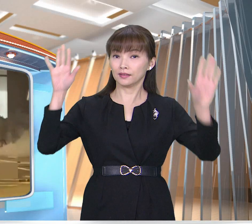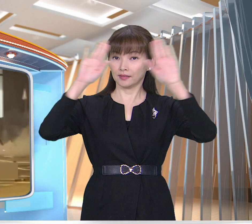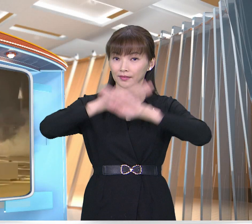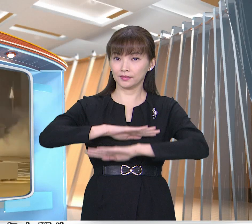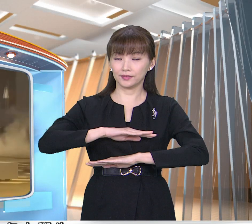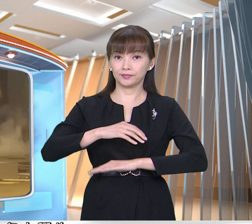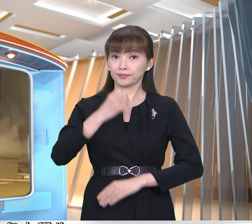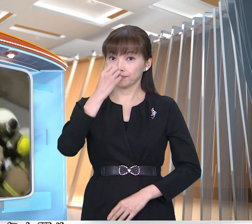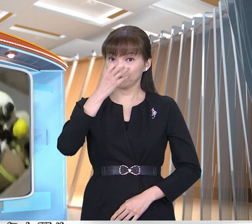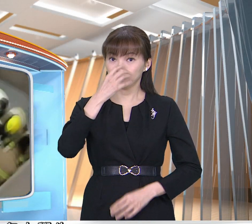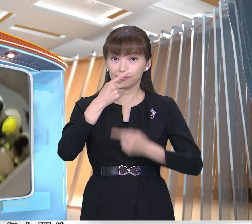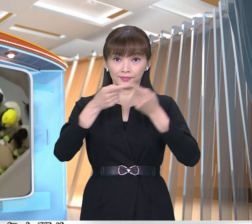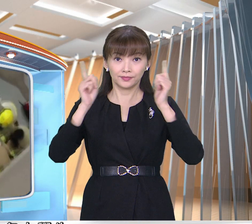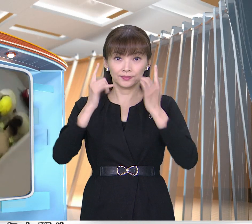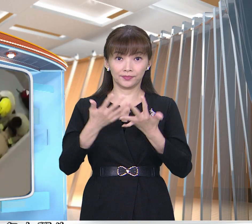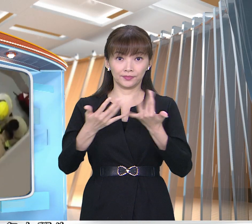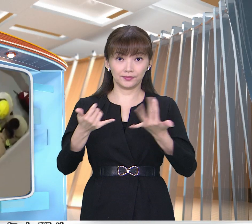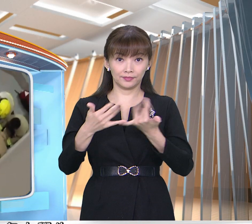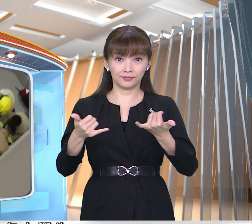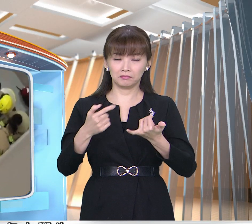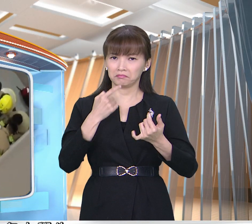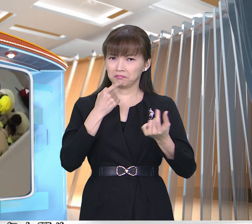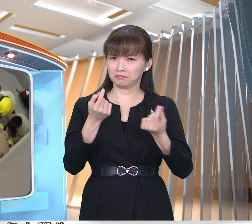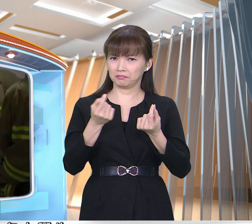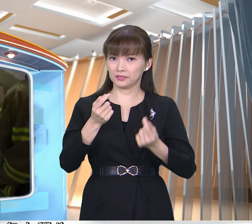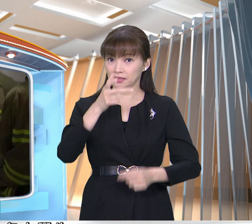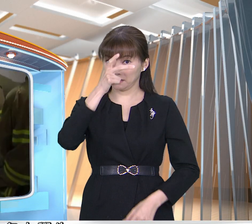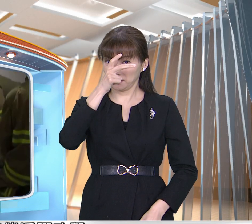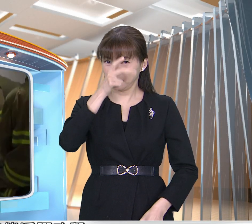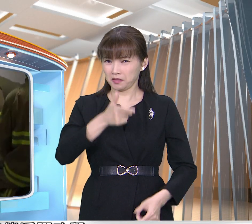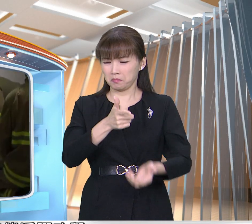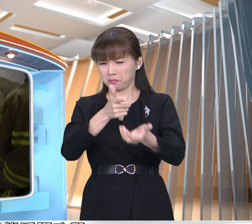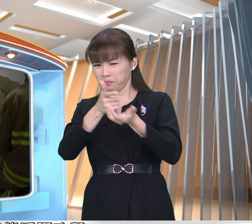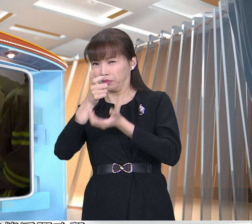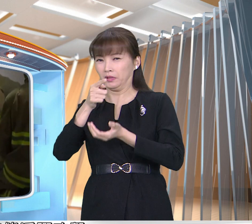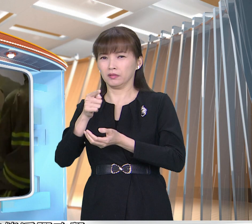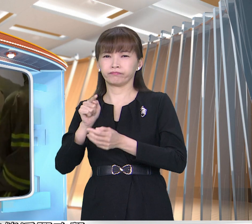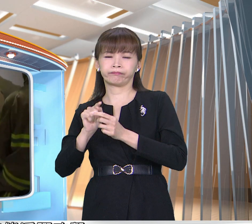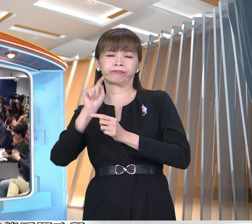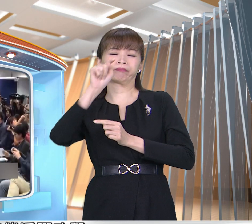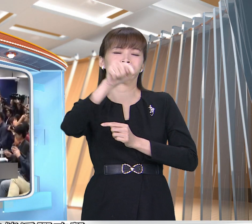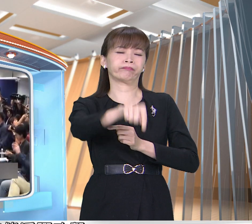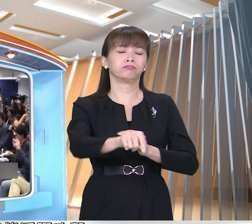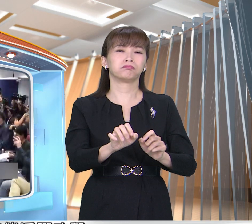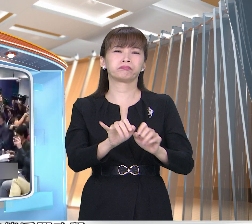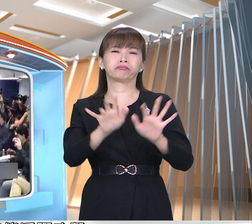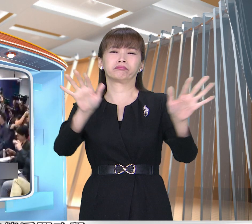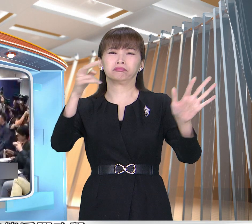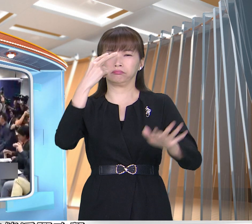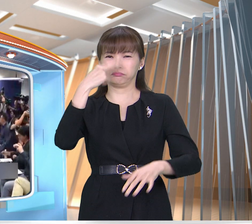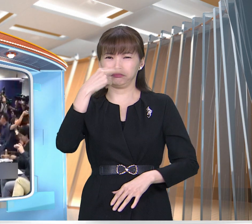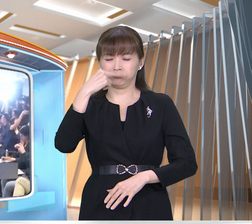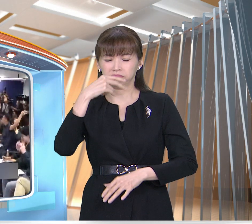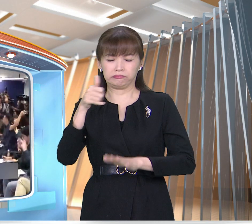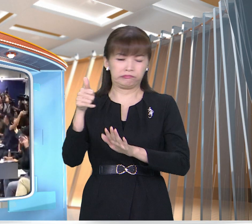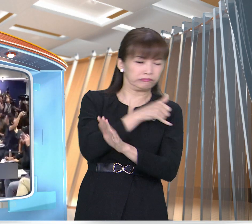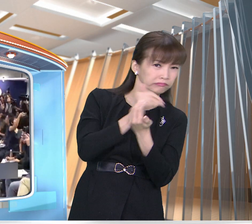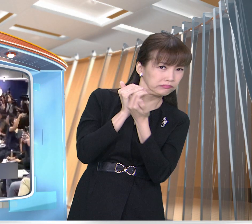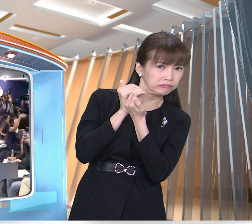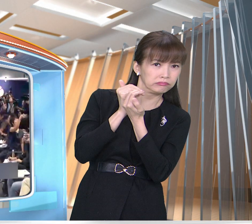昨天清晨，香港一名大学生疑似为了要躲避催泪弹的攻击，不小心坠楼，